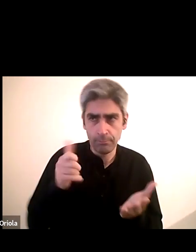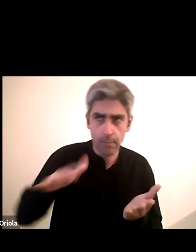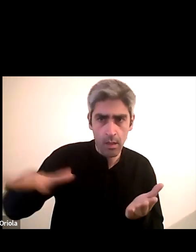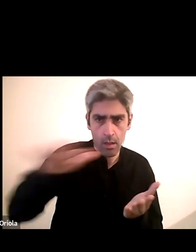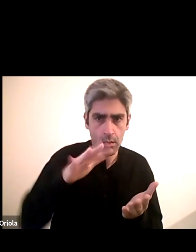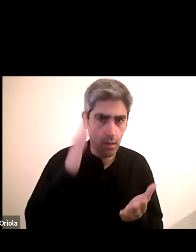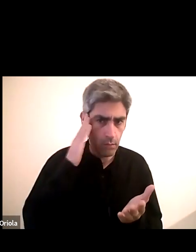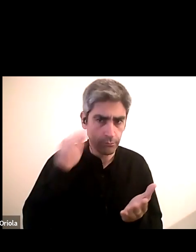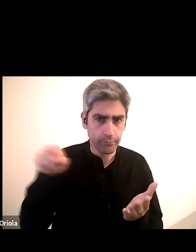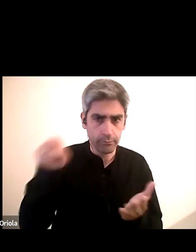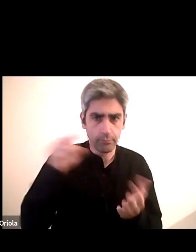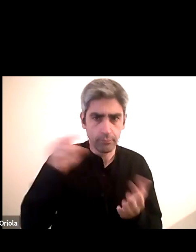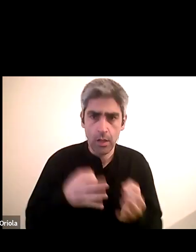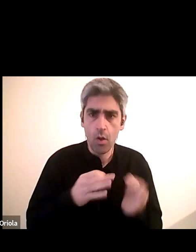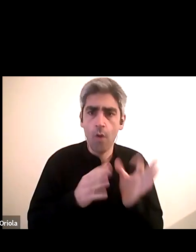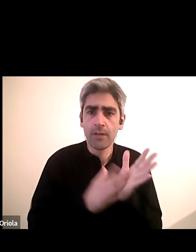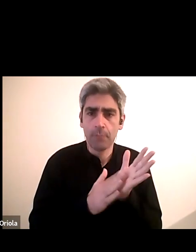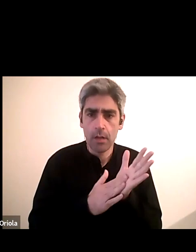verdade conhecida é que